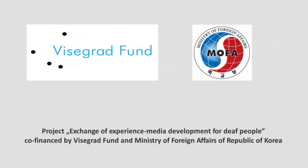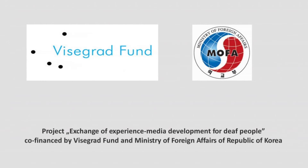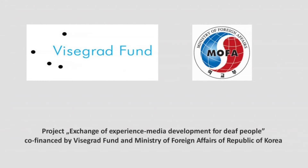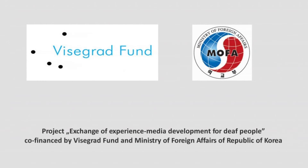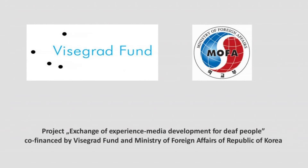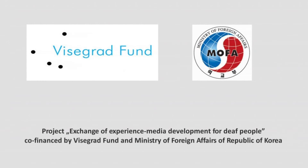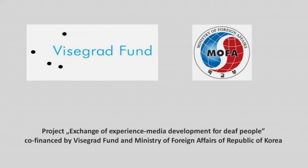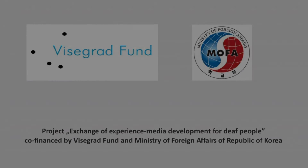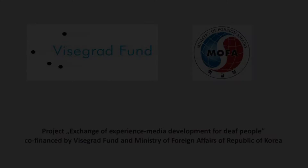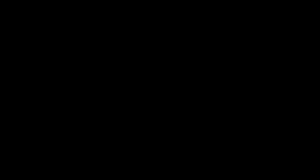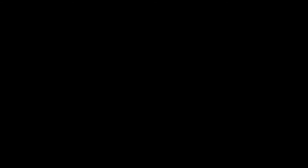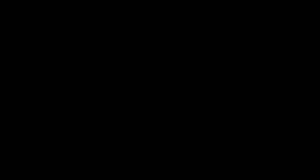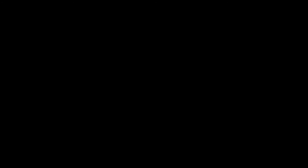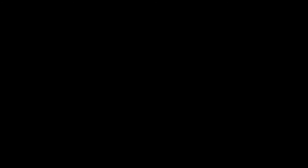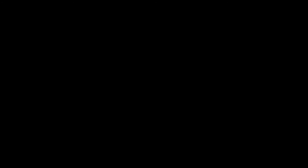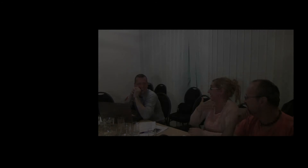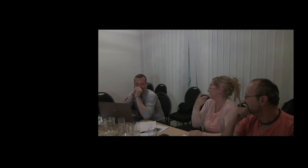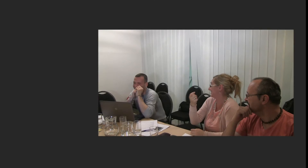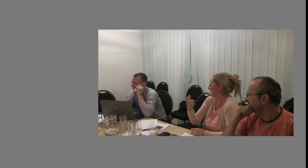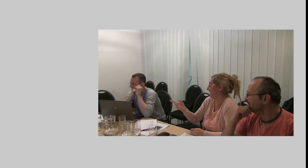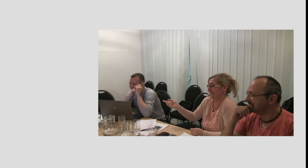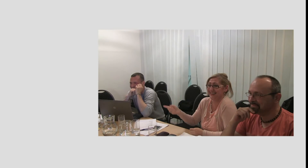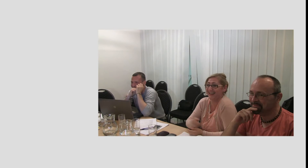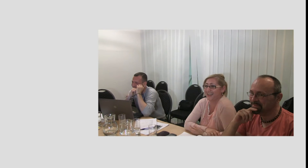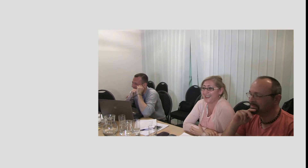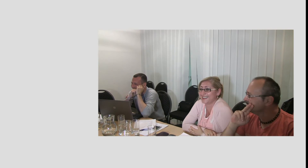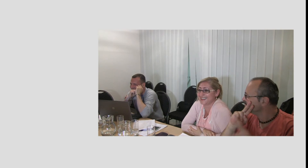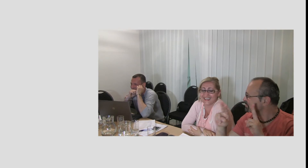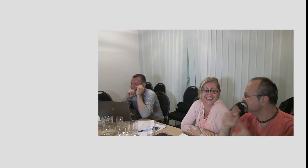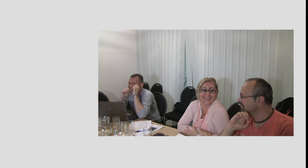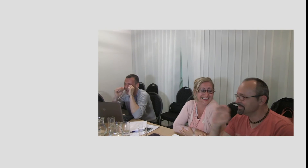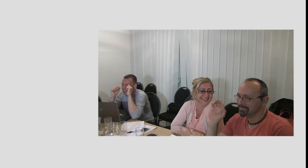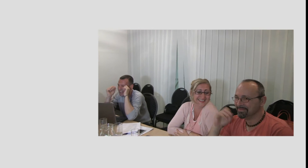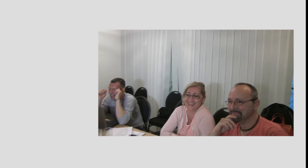Šta je bilo? Šta je bilo?